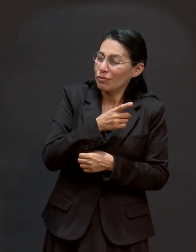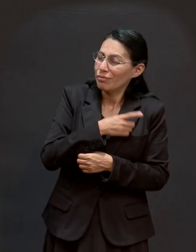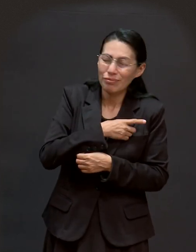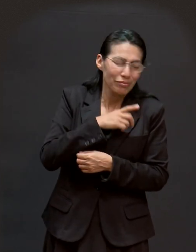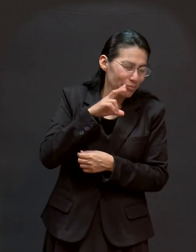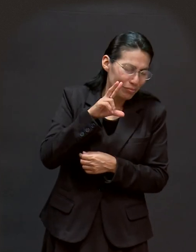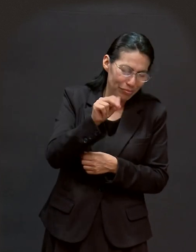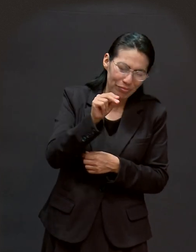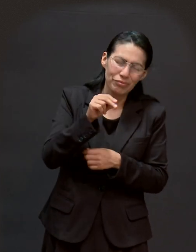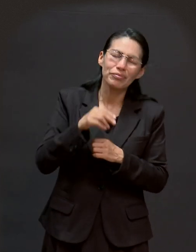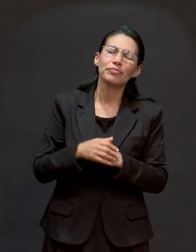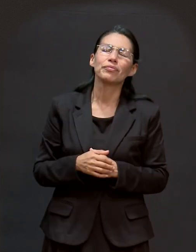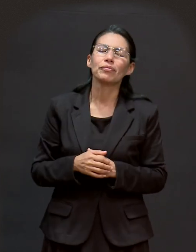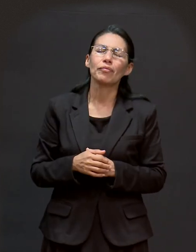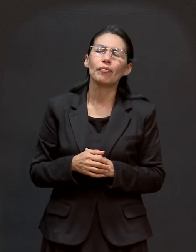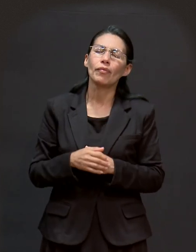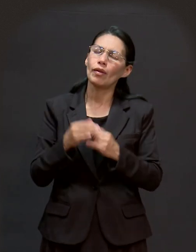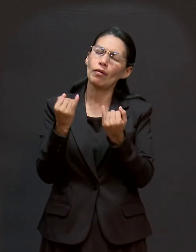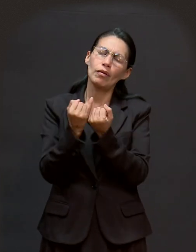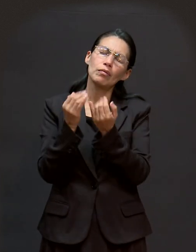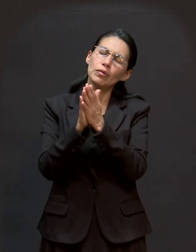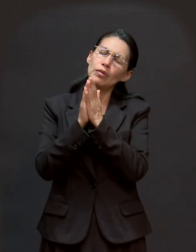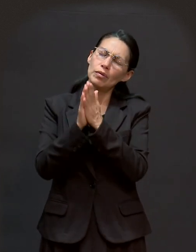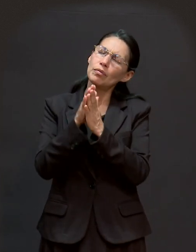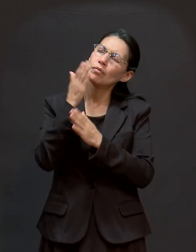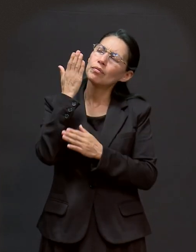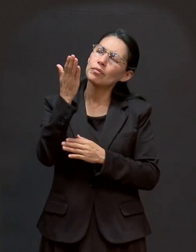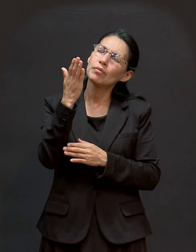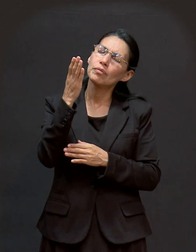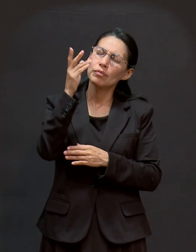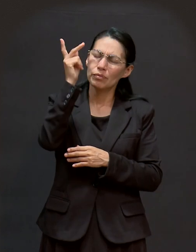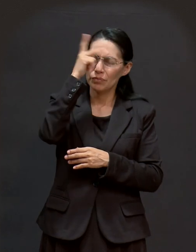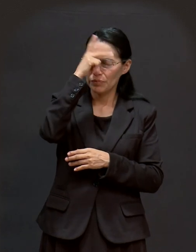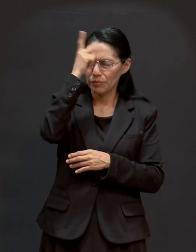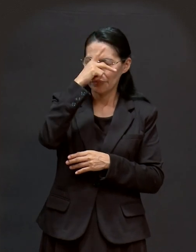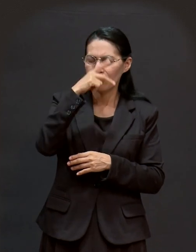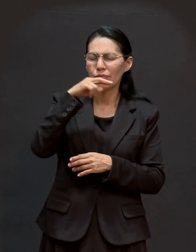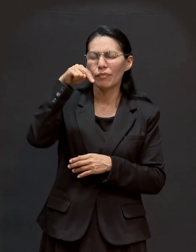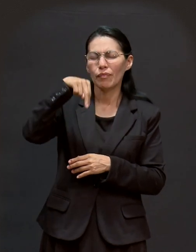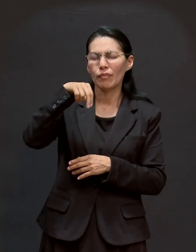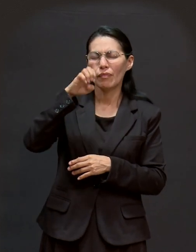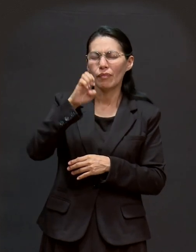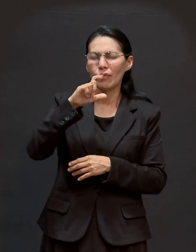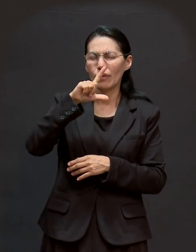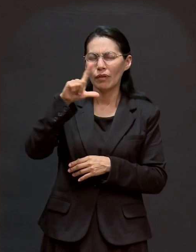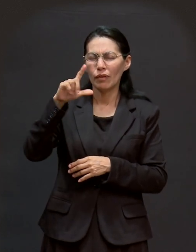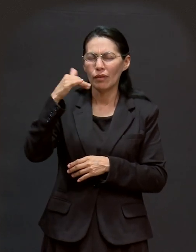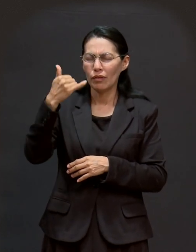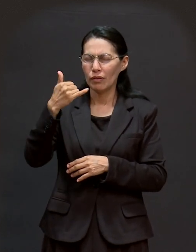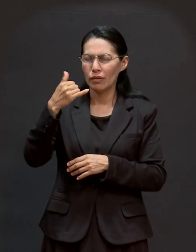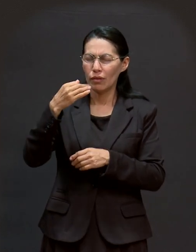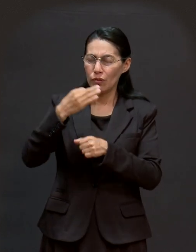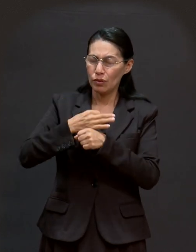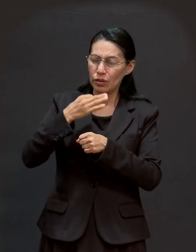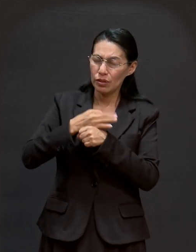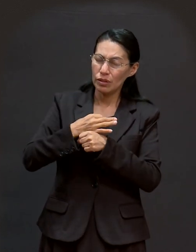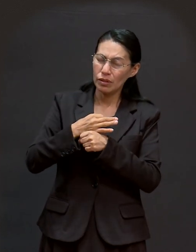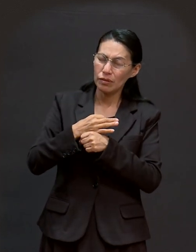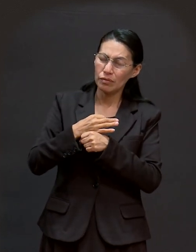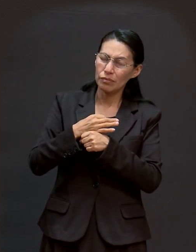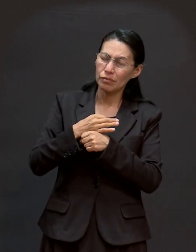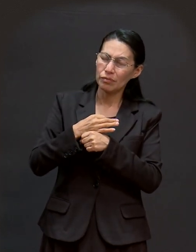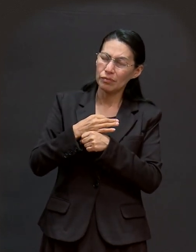solas quiero pedirte también por nuestra capellán a nelly señor esta tarde fue ingresada al hospital de emergencia